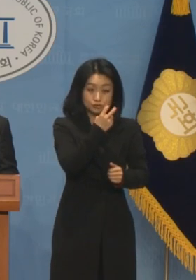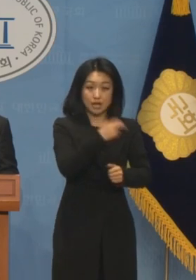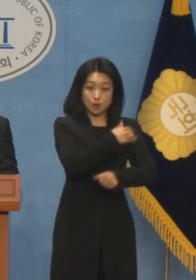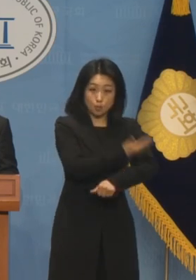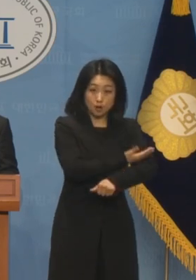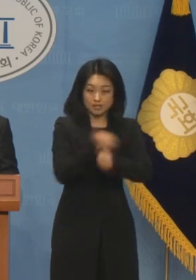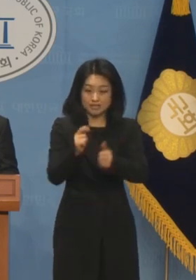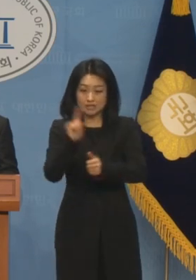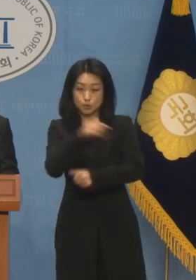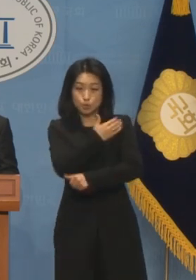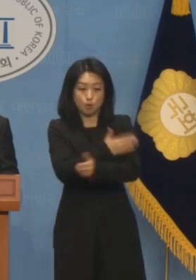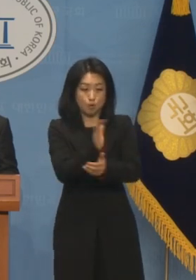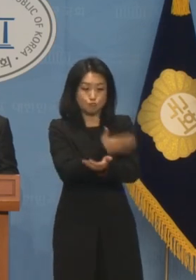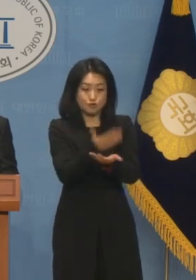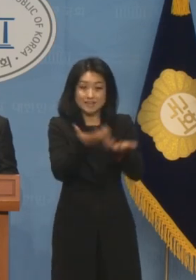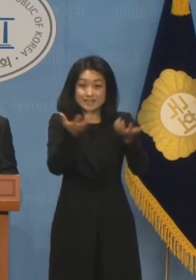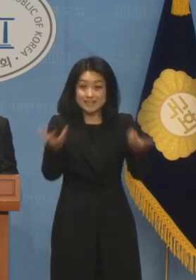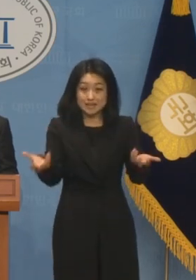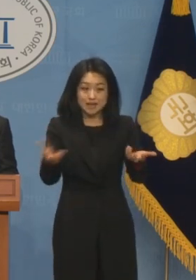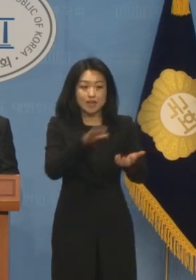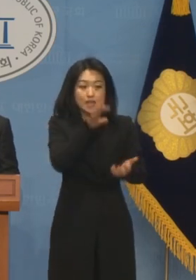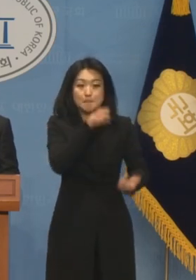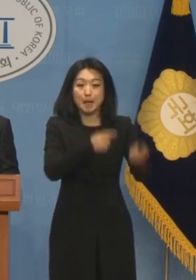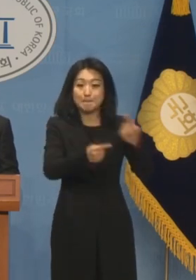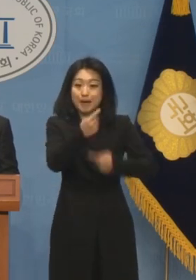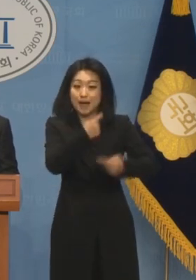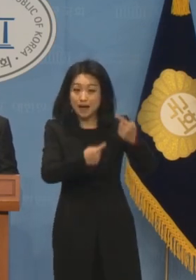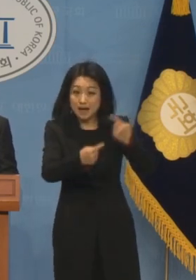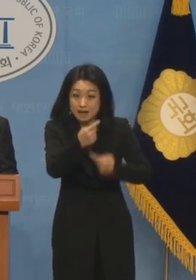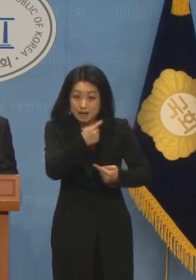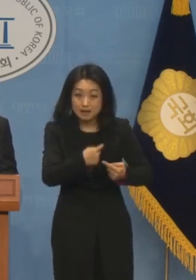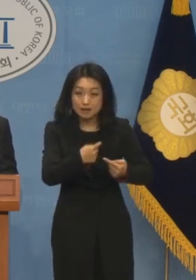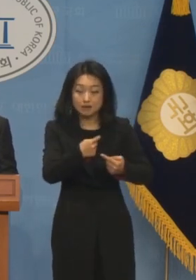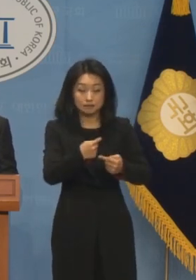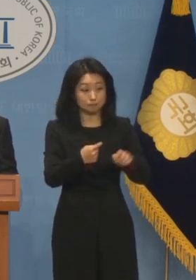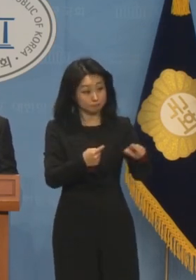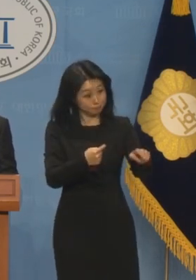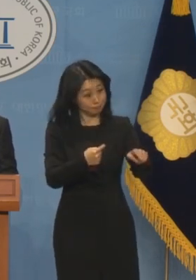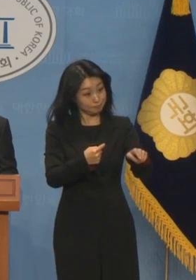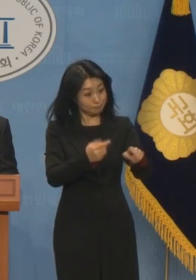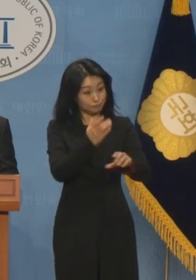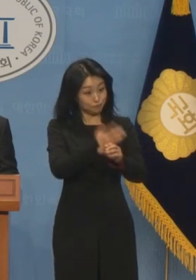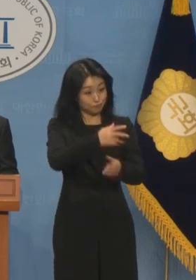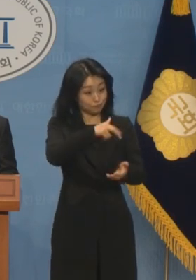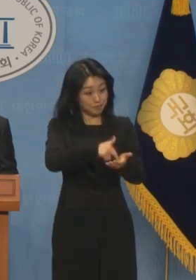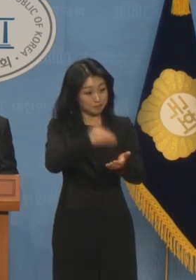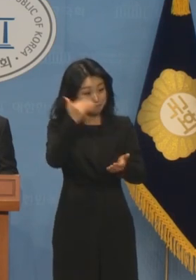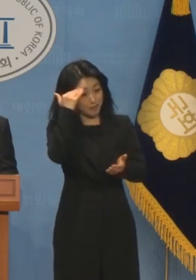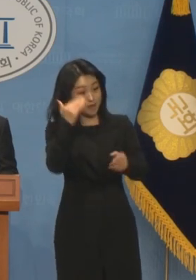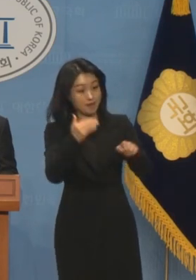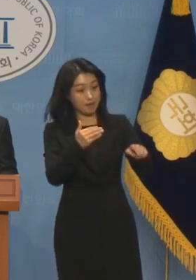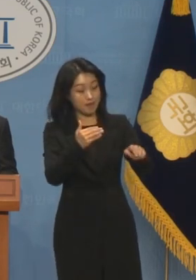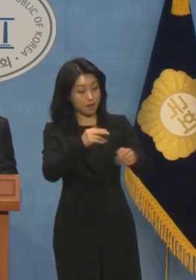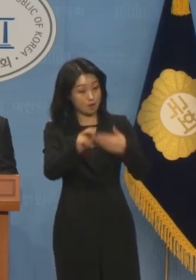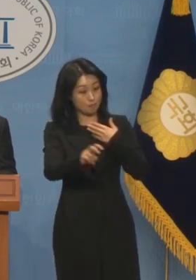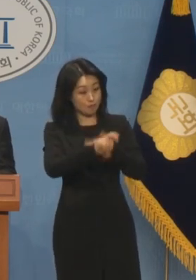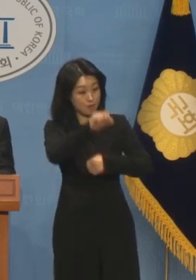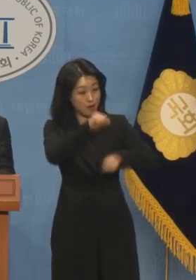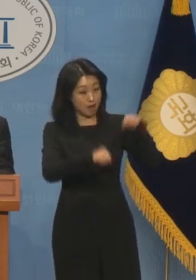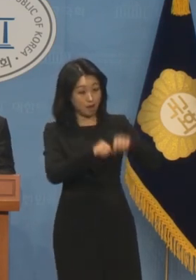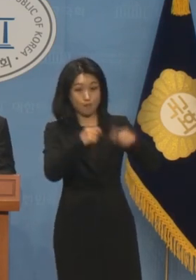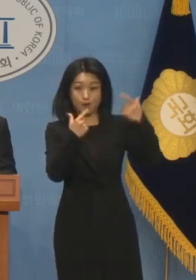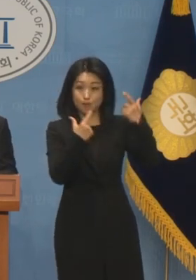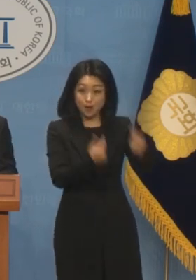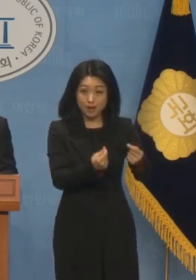반발한 검사들의 집단 행동도 공무원의 정치적 중립을 침해한 명백한 불법